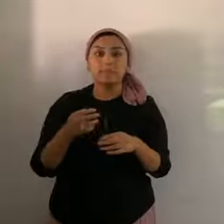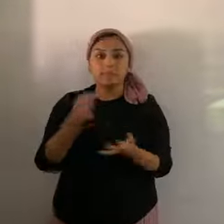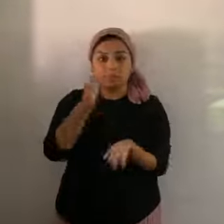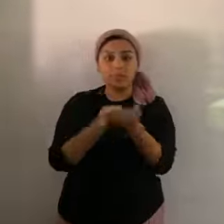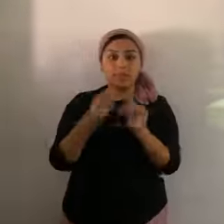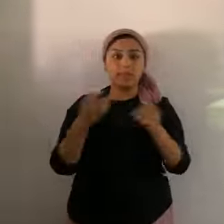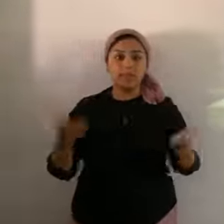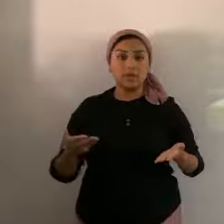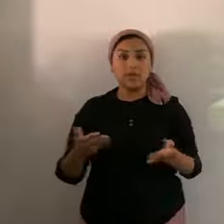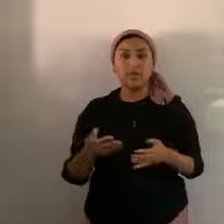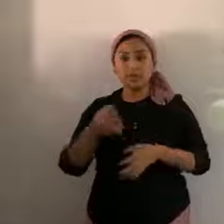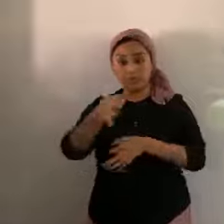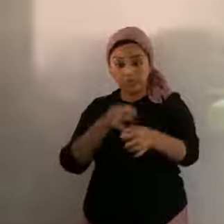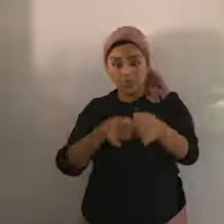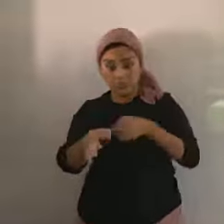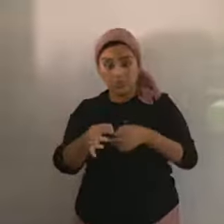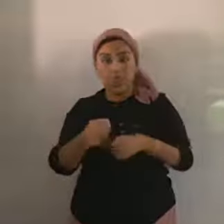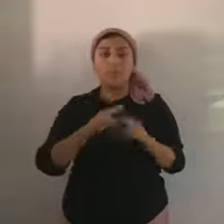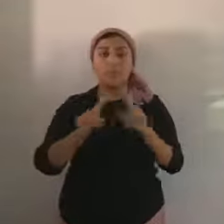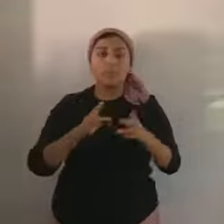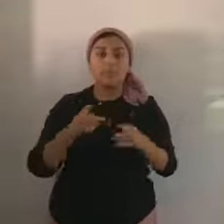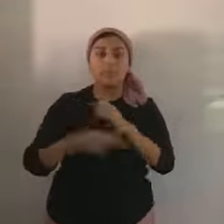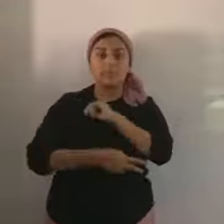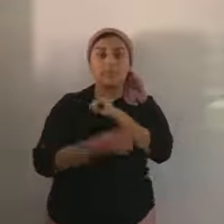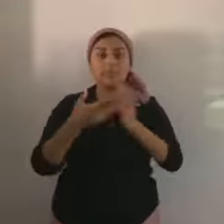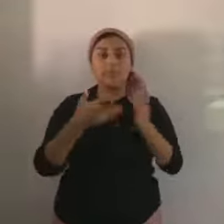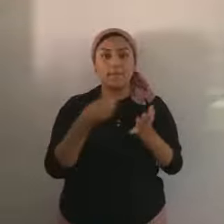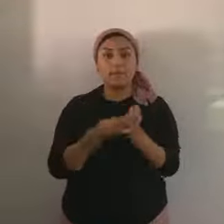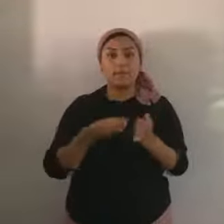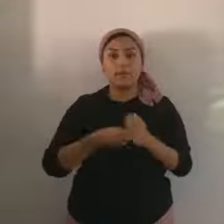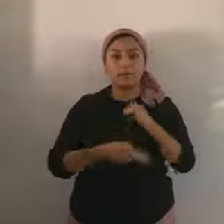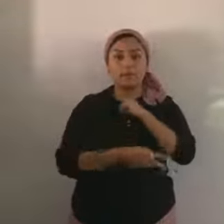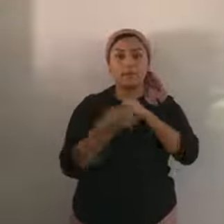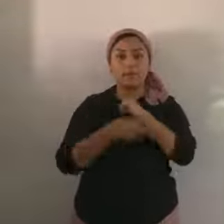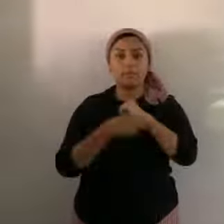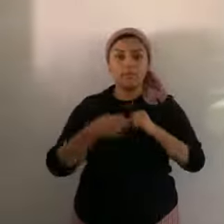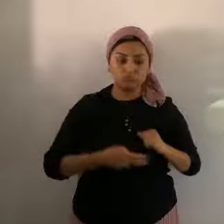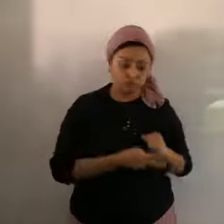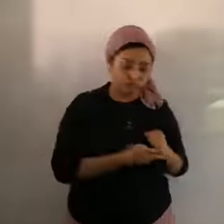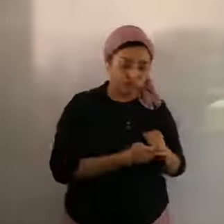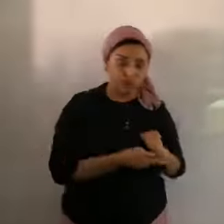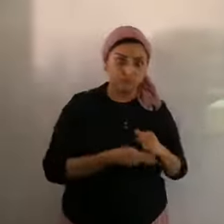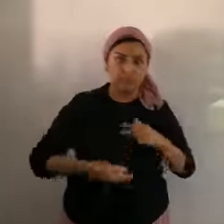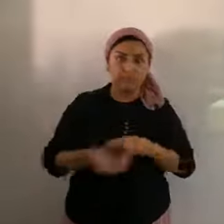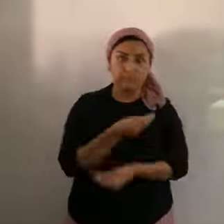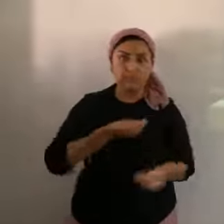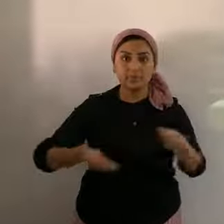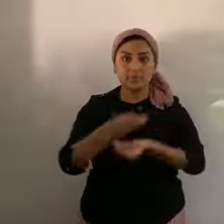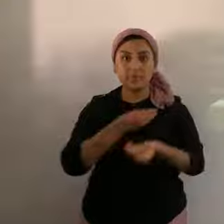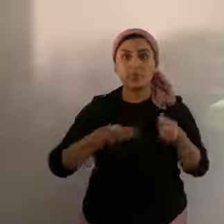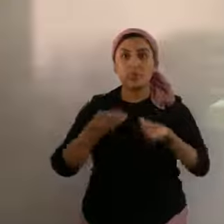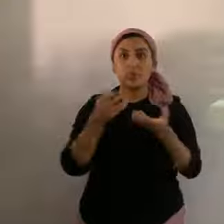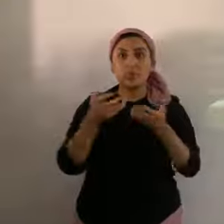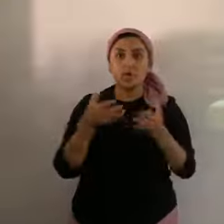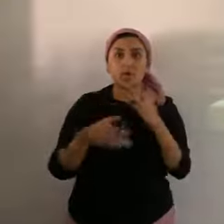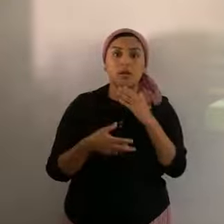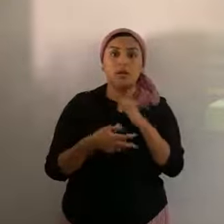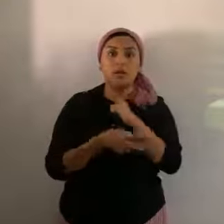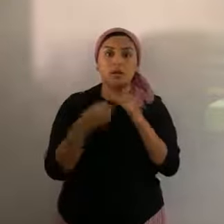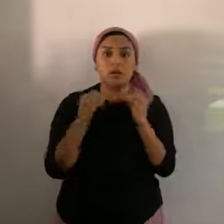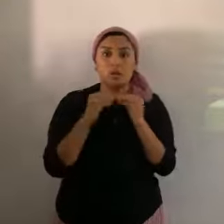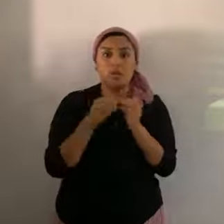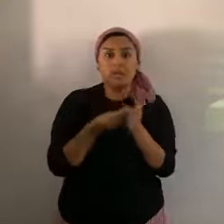hebreas. Pero la idea es que se estaba haciendo no con buena intención, sino con el hecho de, y luego en el lugar